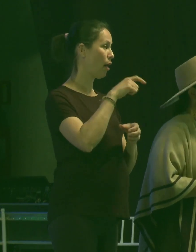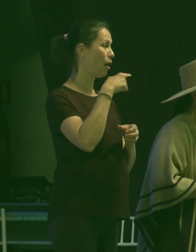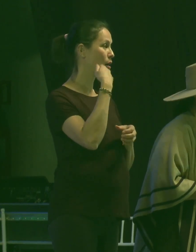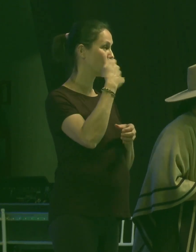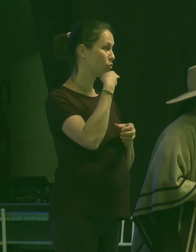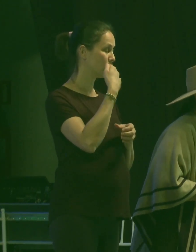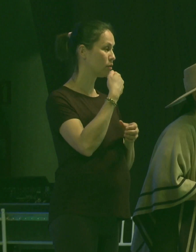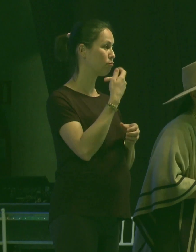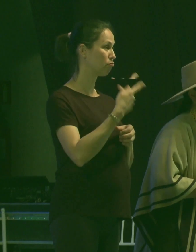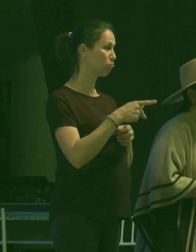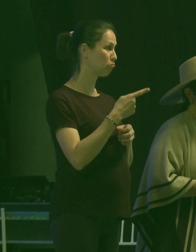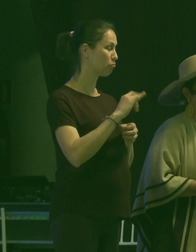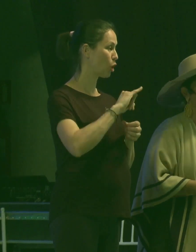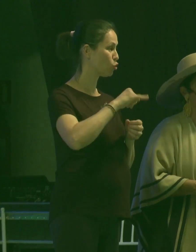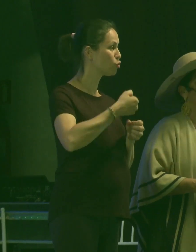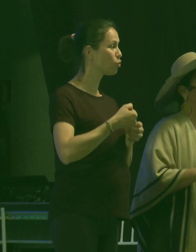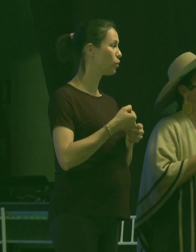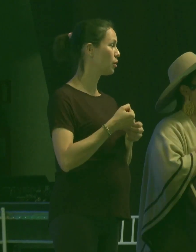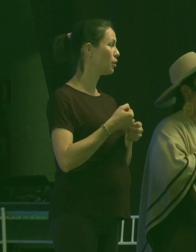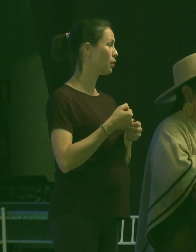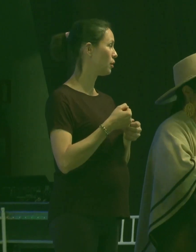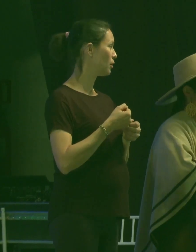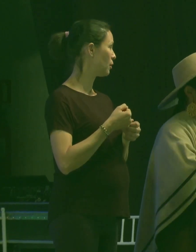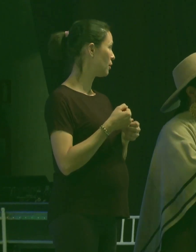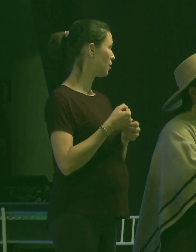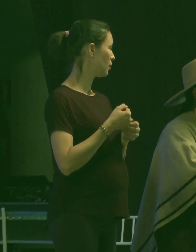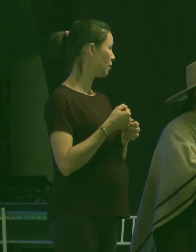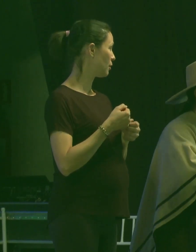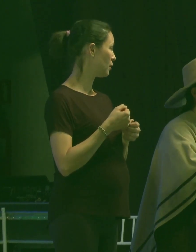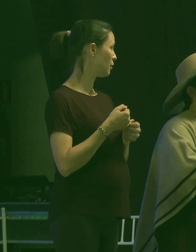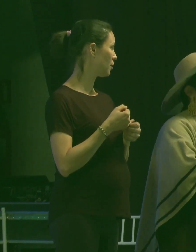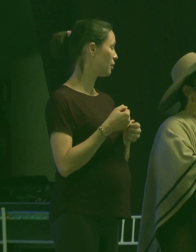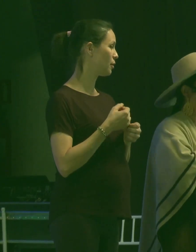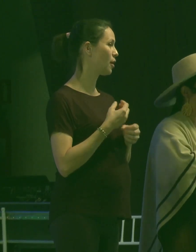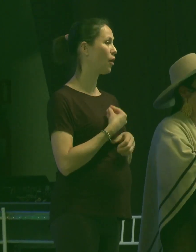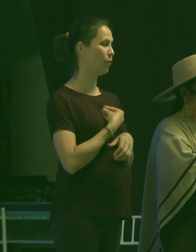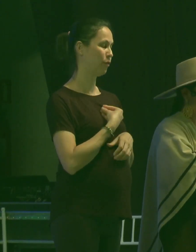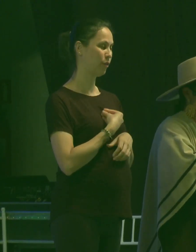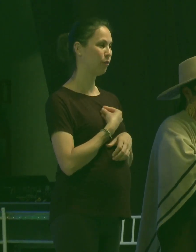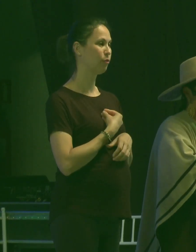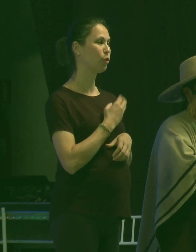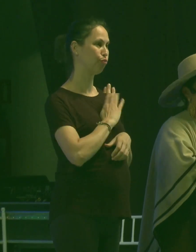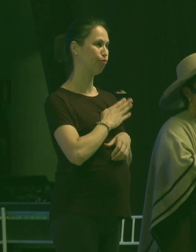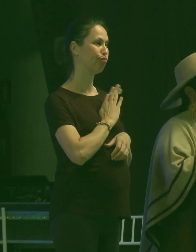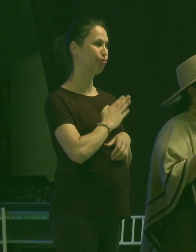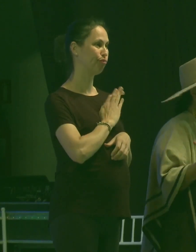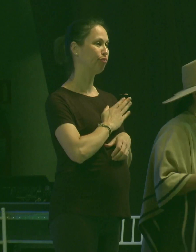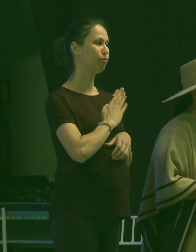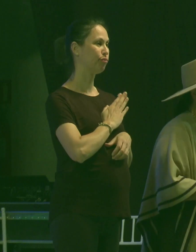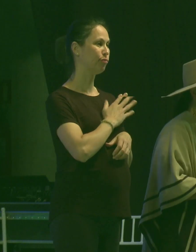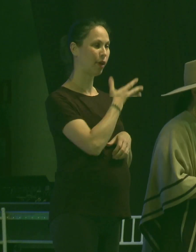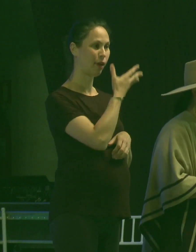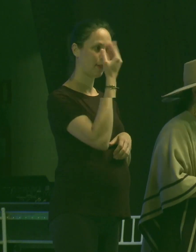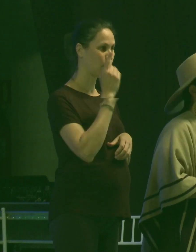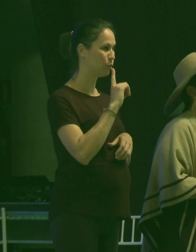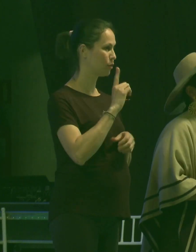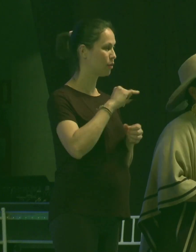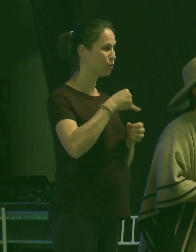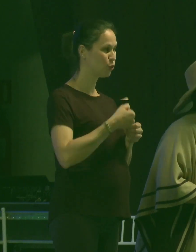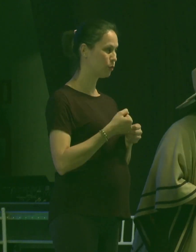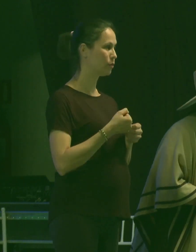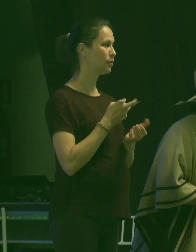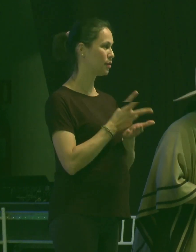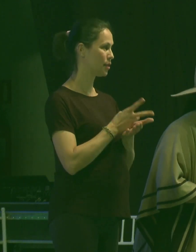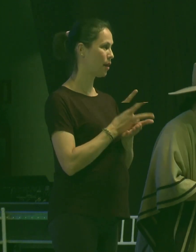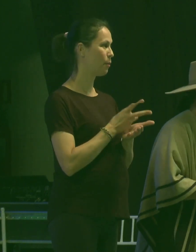bem representou essa cidade. E mora, é vivo no coração da gente, no coração de Juí, no coração